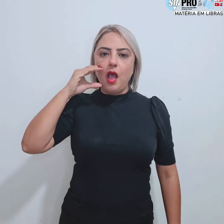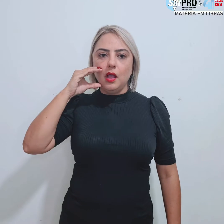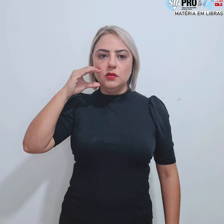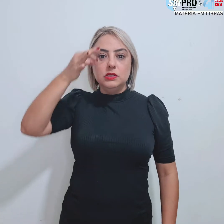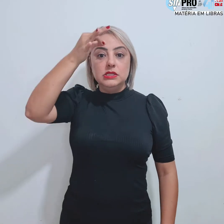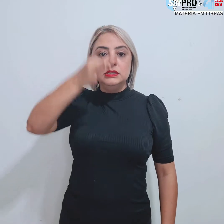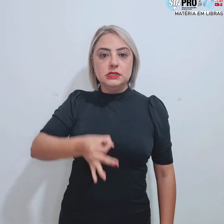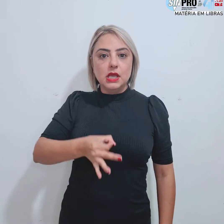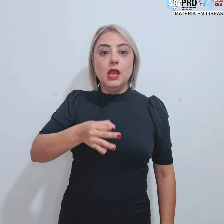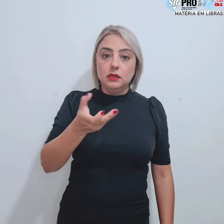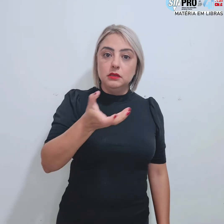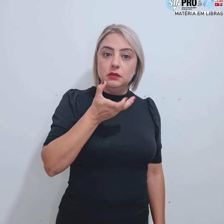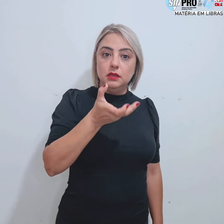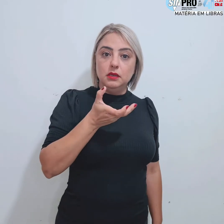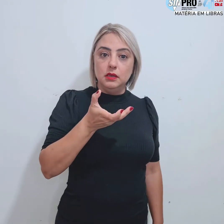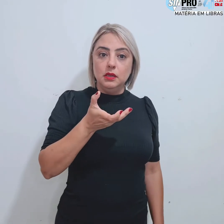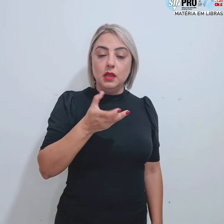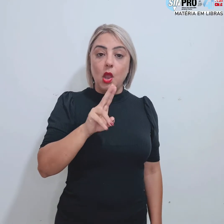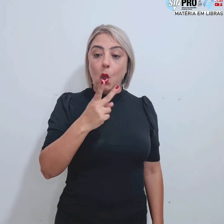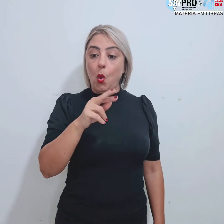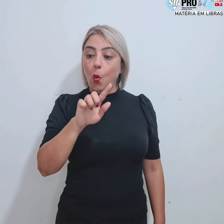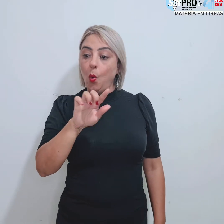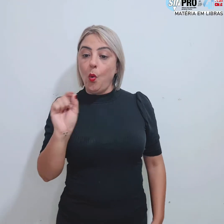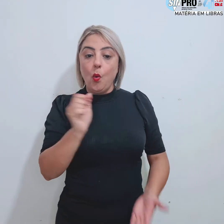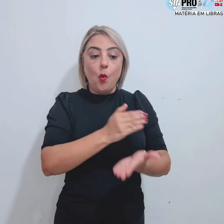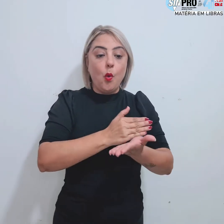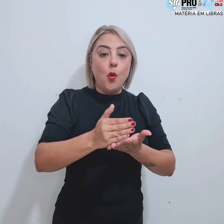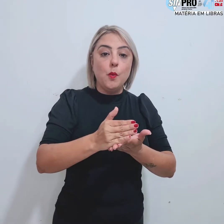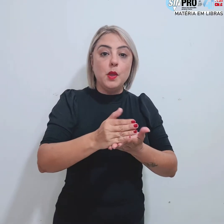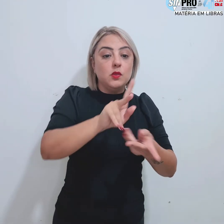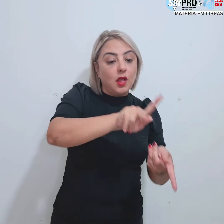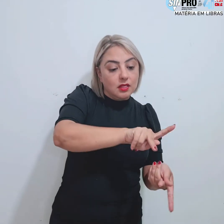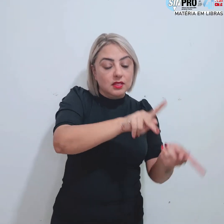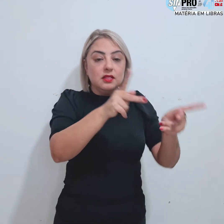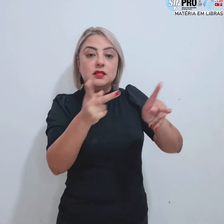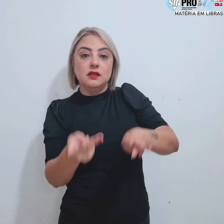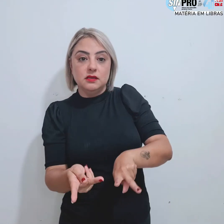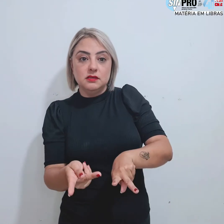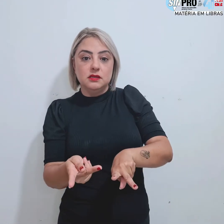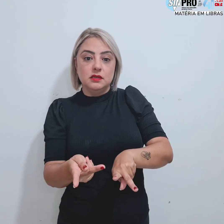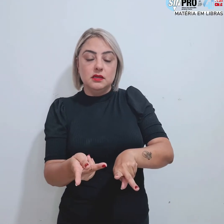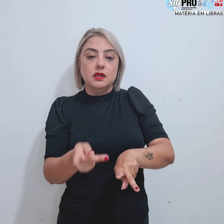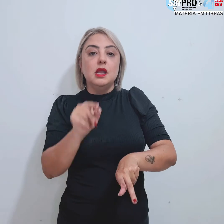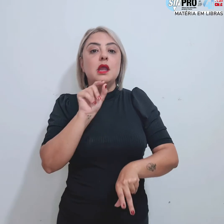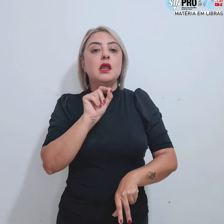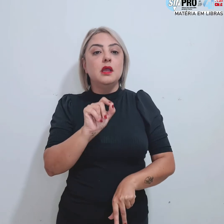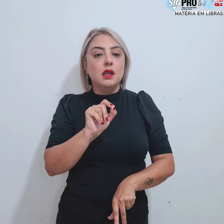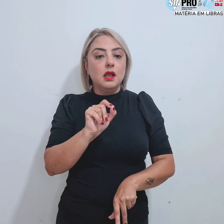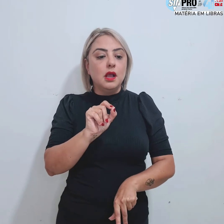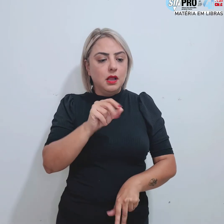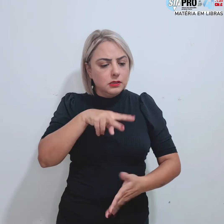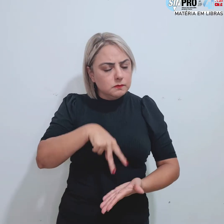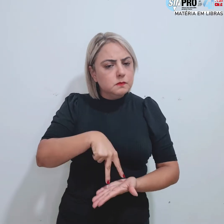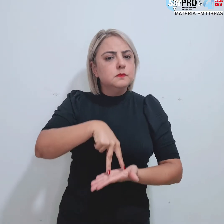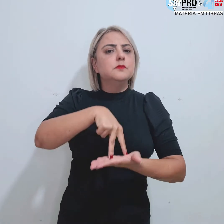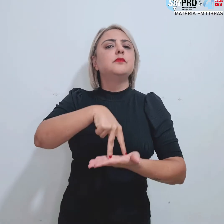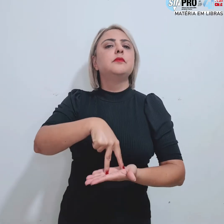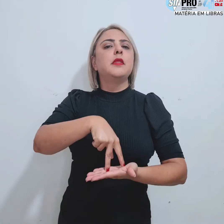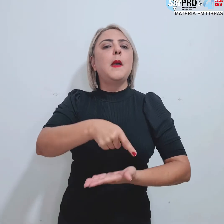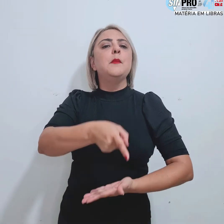adulto e certo do que queria, Hugo iniciou sua transição. E mesmo se colocando